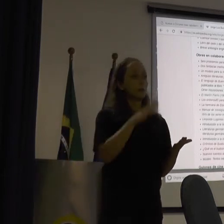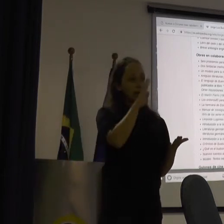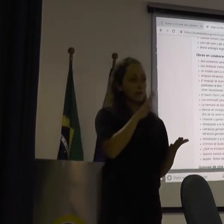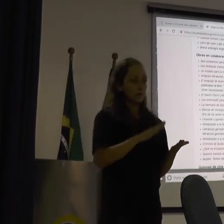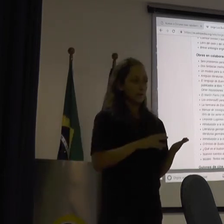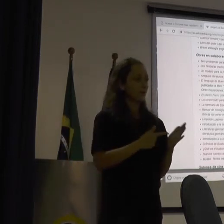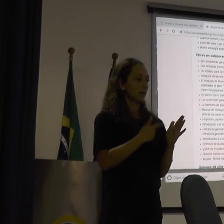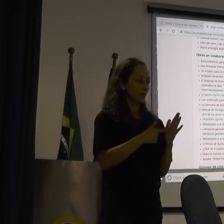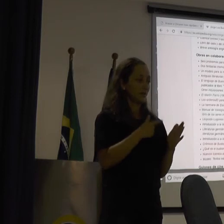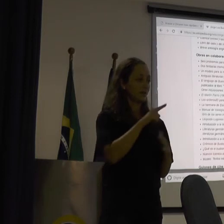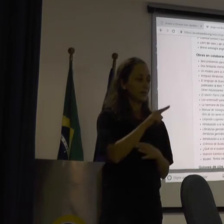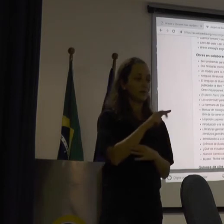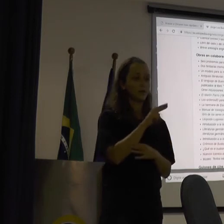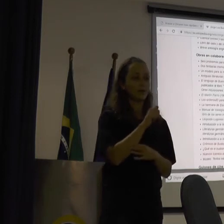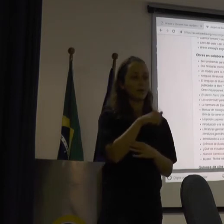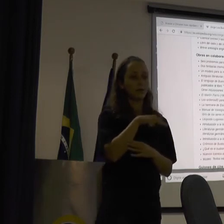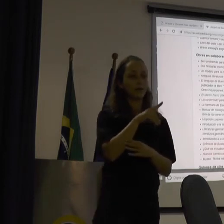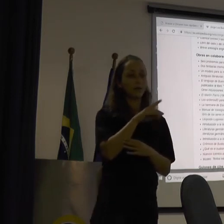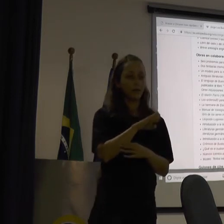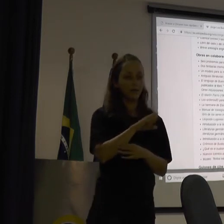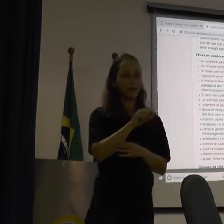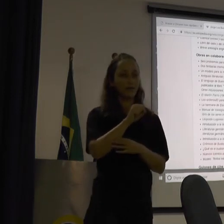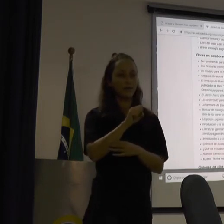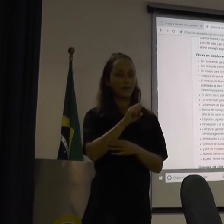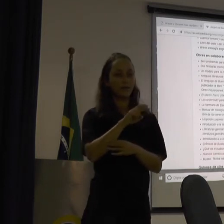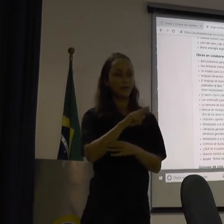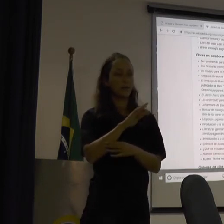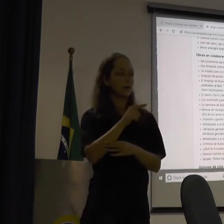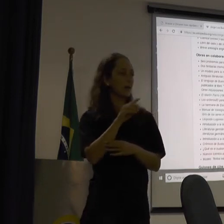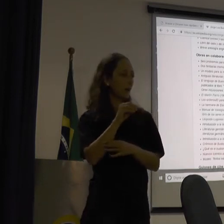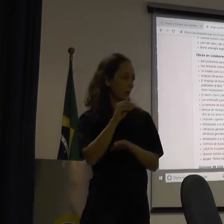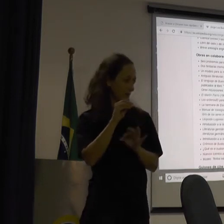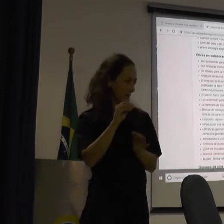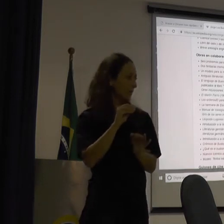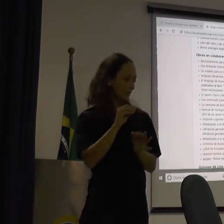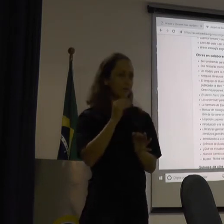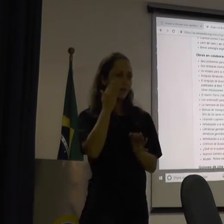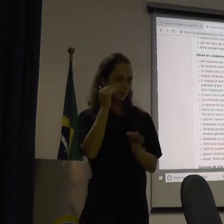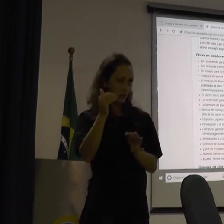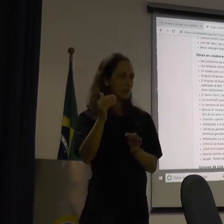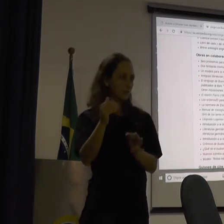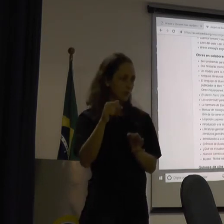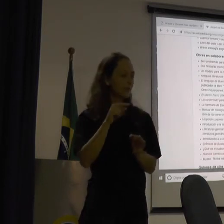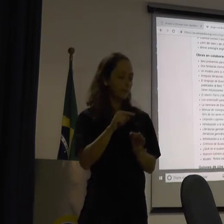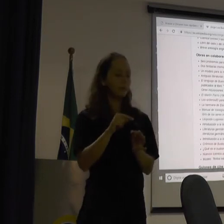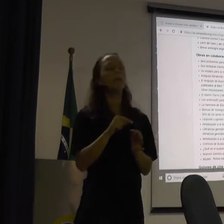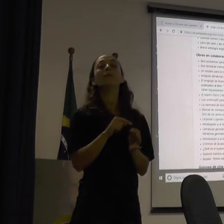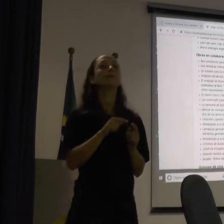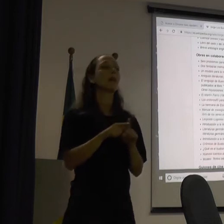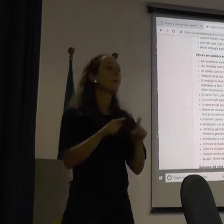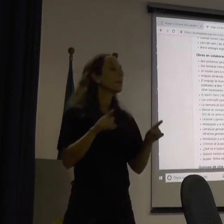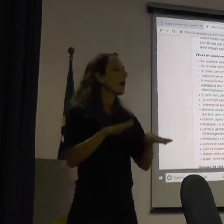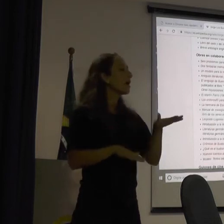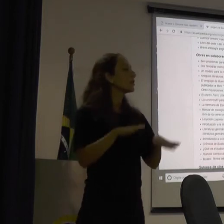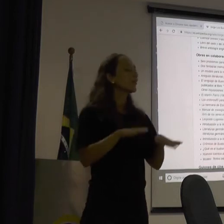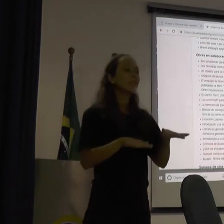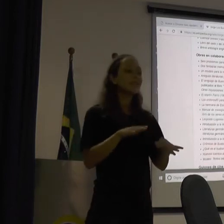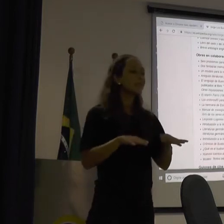viu. Mas a gente, em geral, não é assim, né? A gente demora, às vezes, 10, 20, 30, né? O standard, né? 50 anos